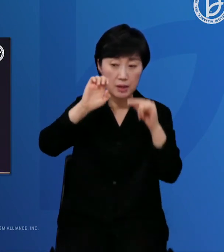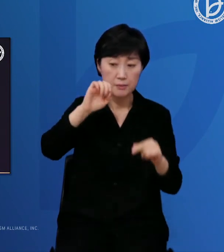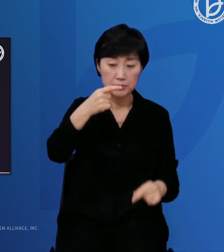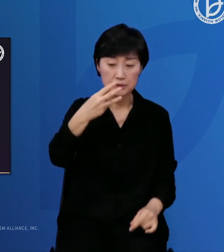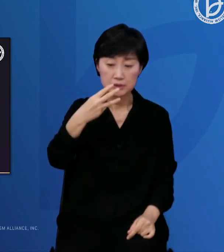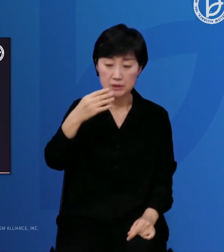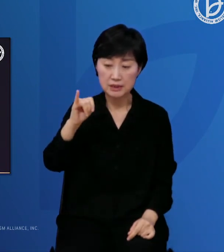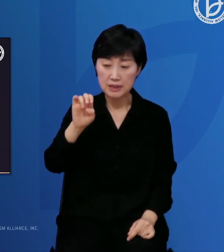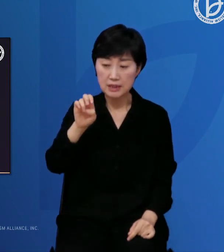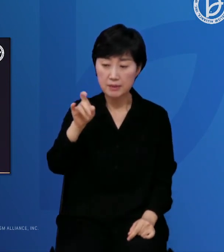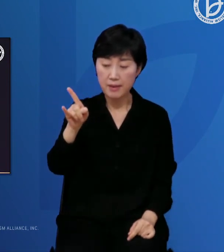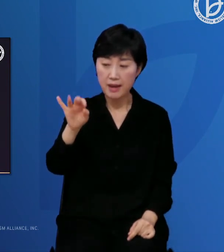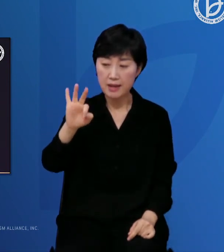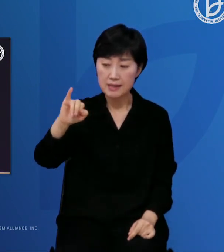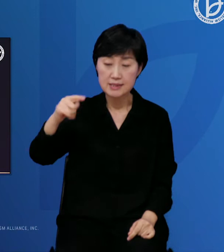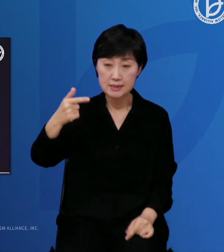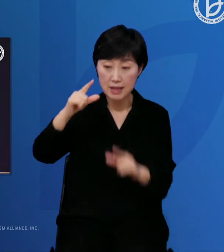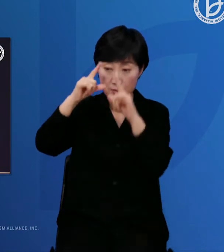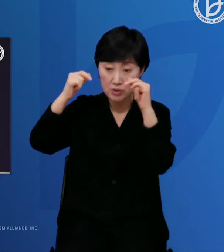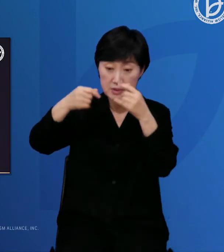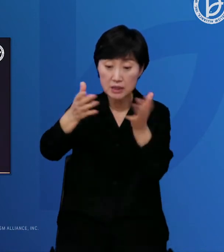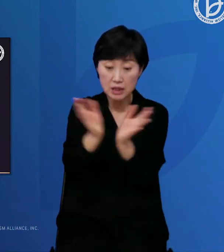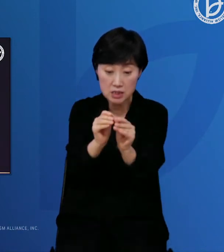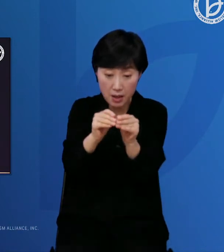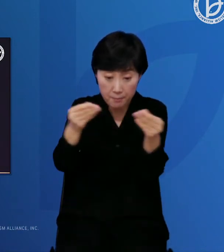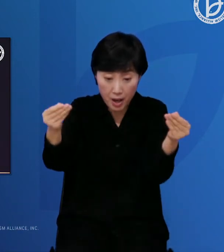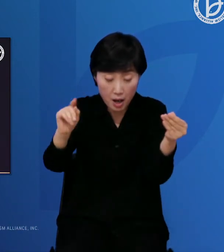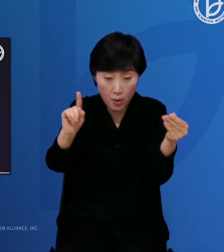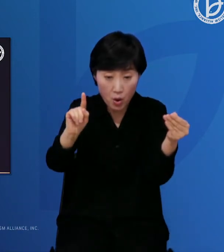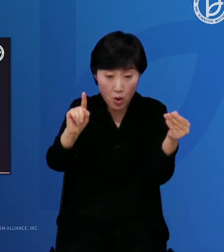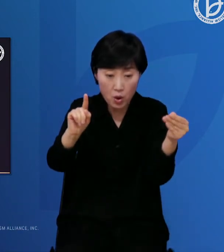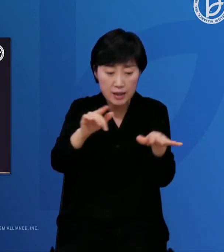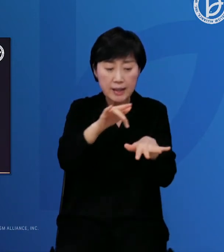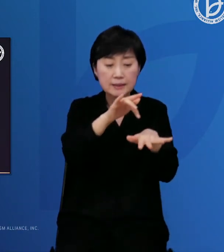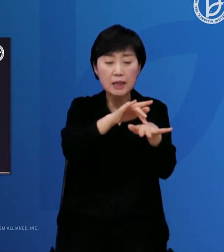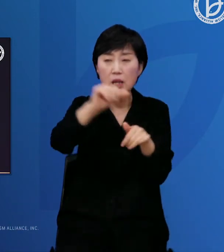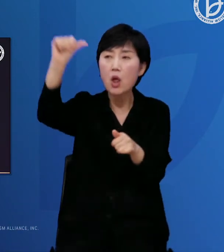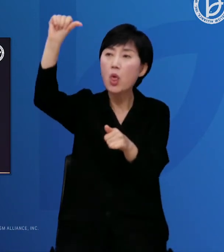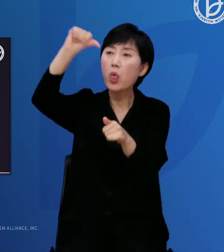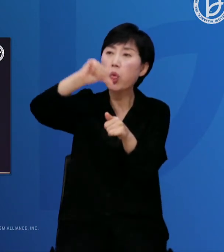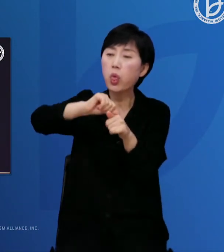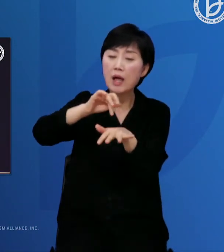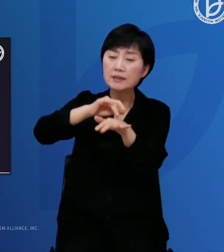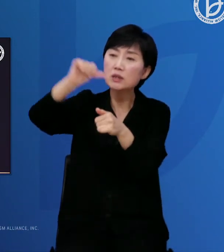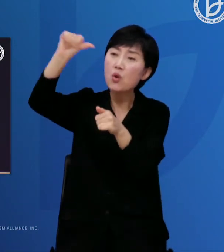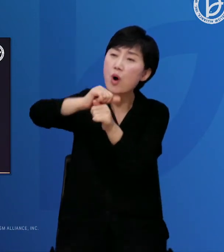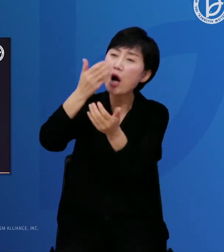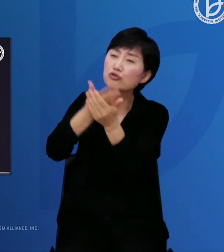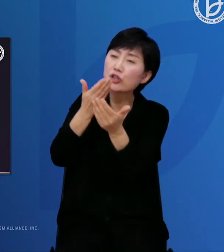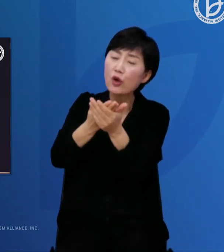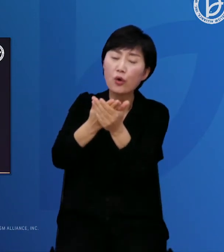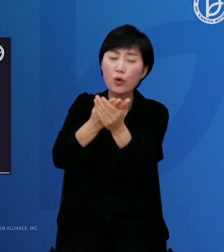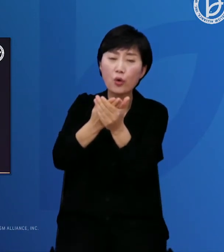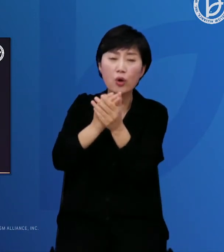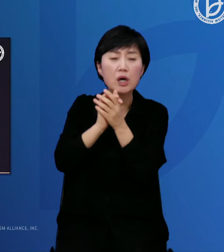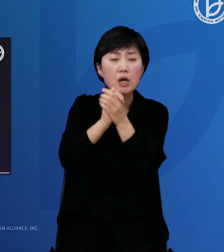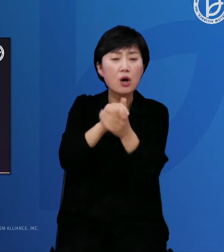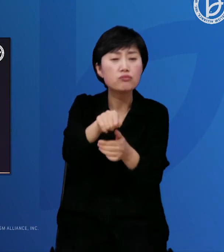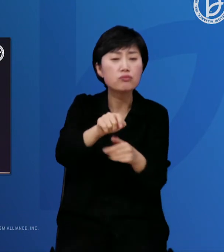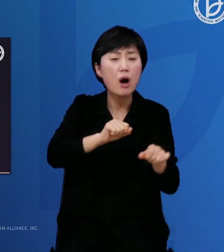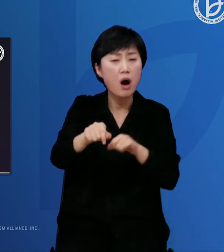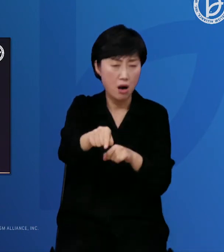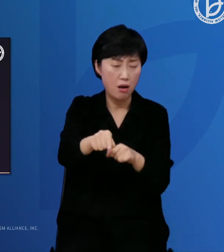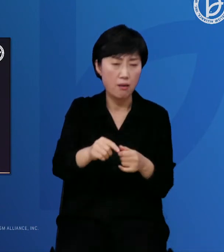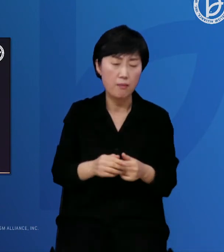about the Freemasons? 네피림 운동합니다. 사단이 자기에게 들어오도록요. They do the Nephilim movement where they call upon the